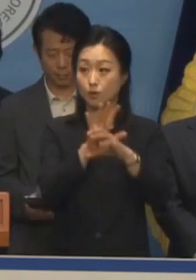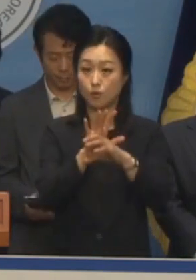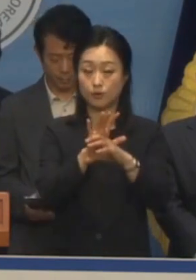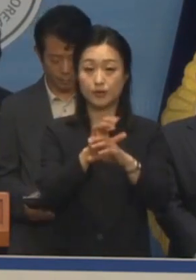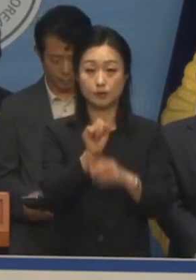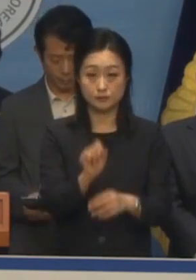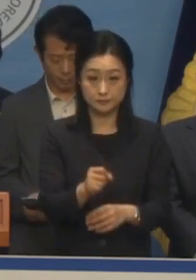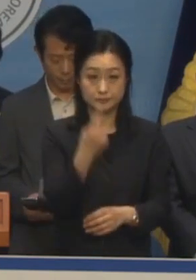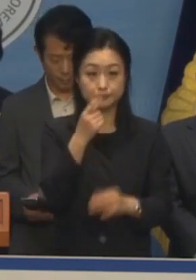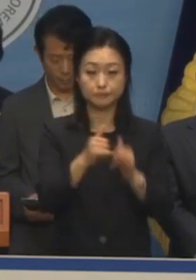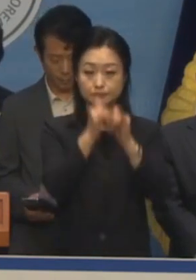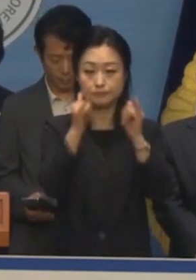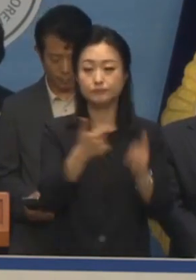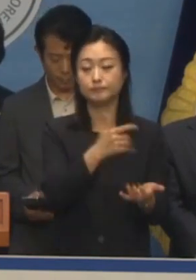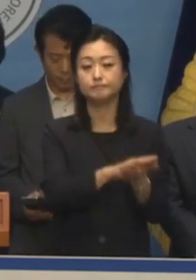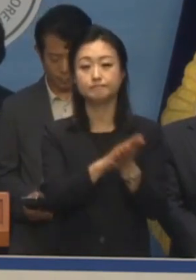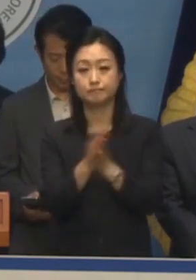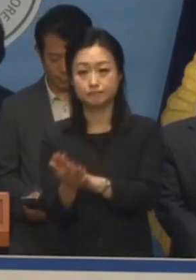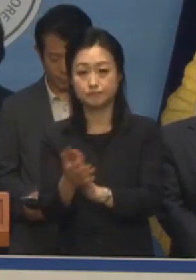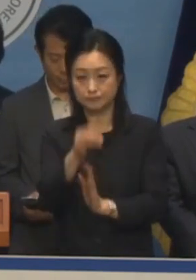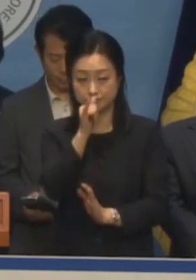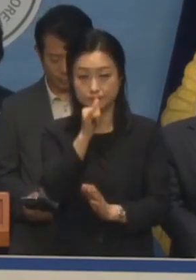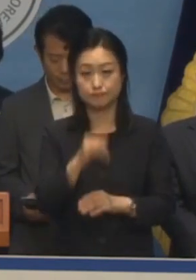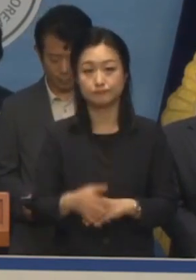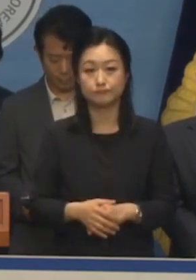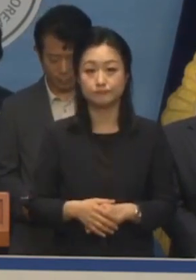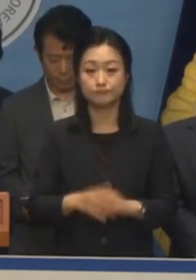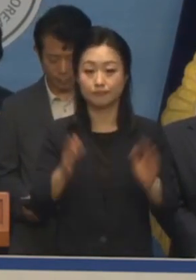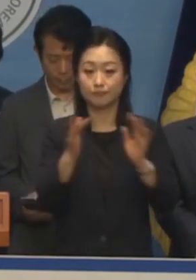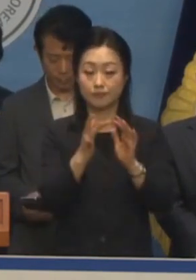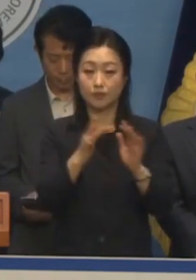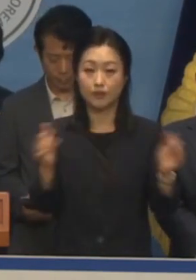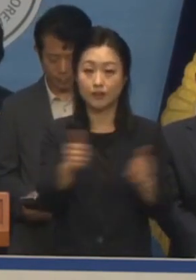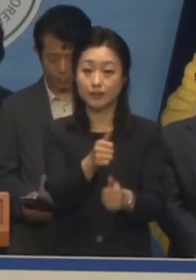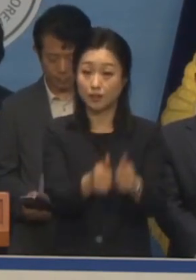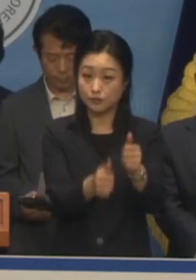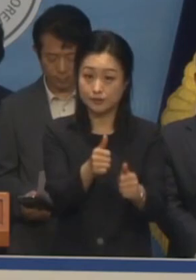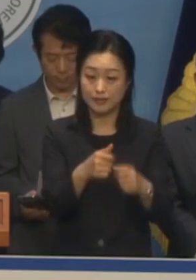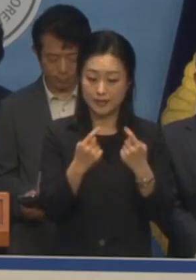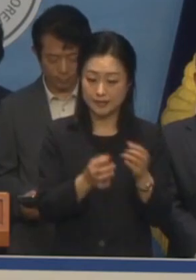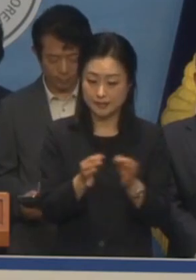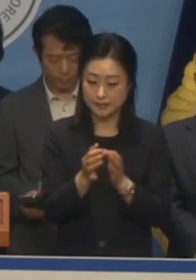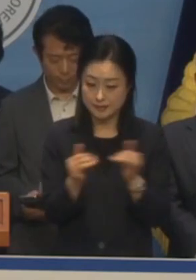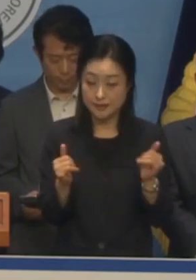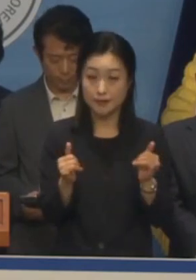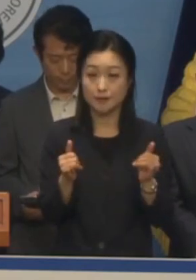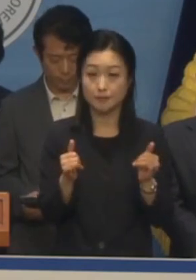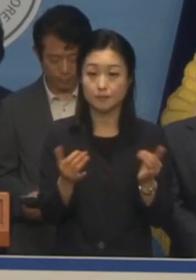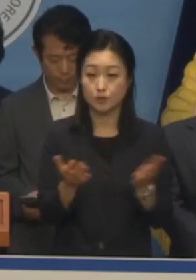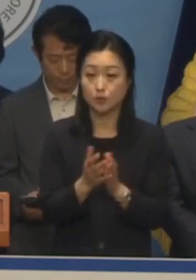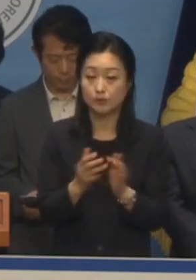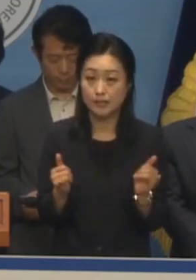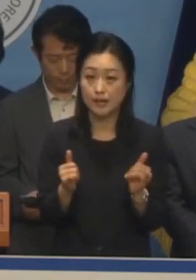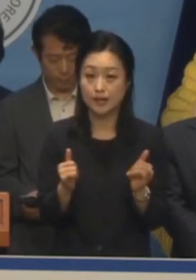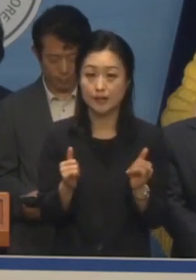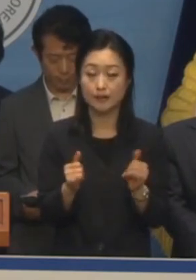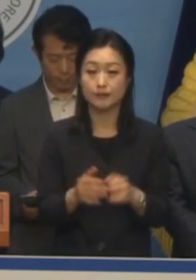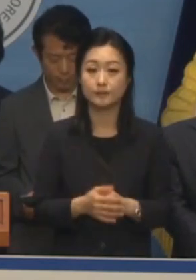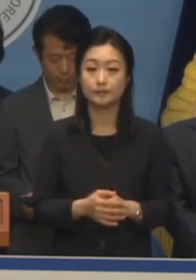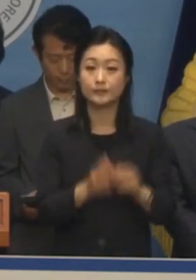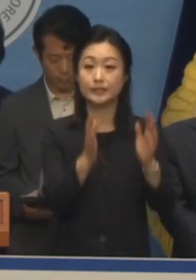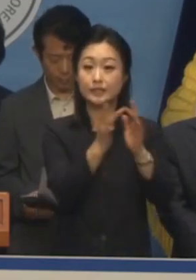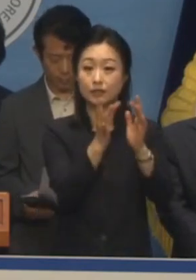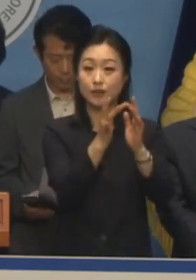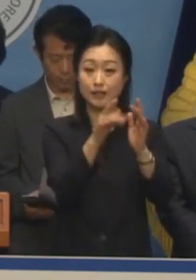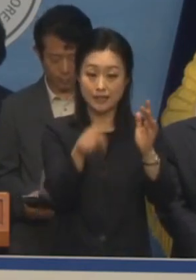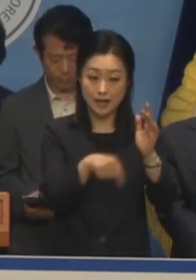코로나19로 인한 사회의 변화, 디지털 경제 확대 등으로 많은 중소상인, 자영업자, 노동자들이 이미